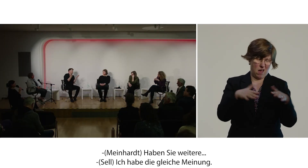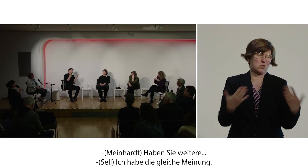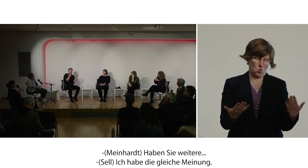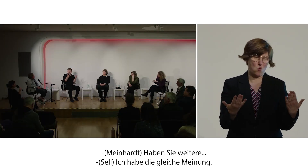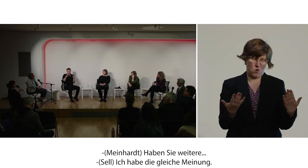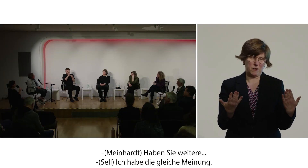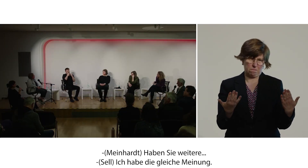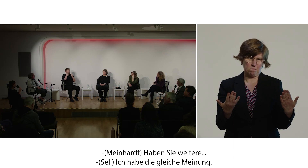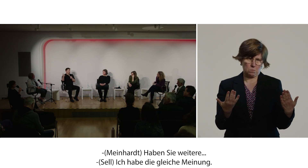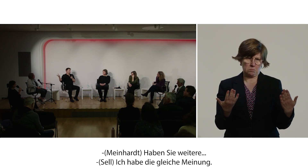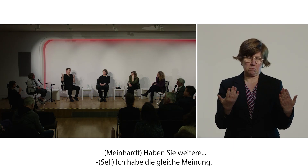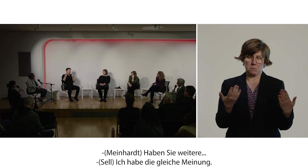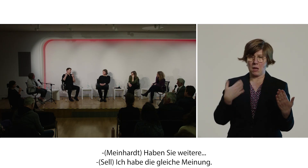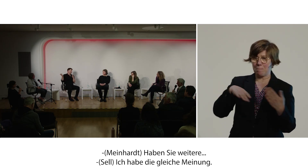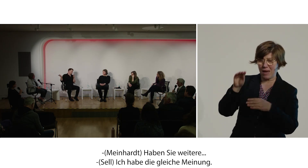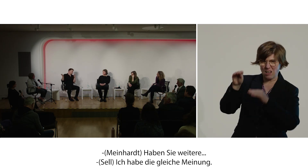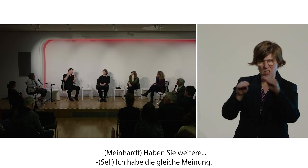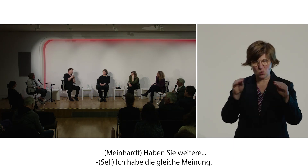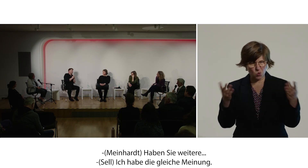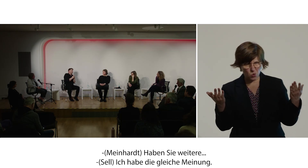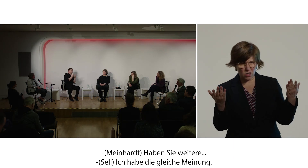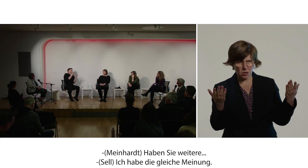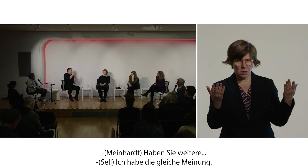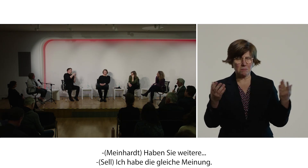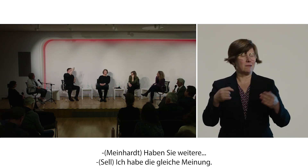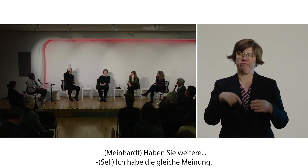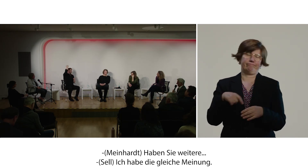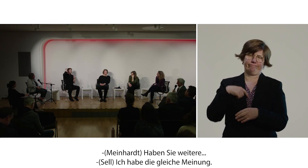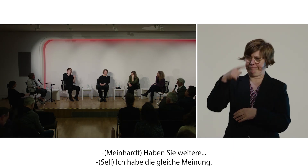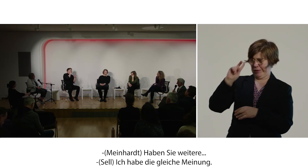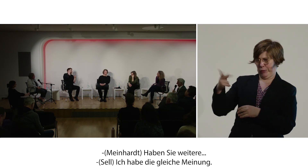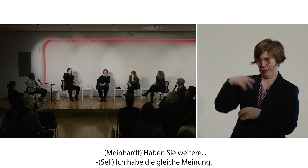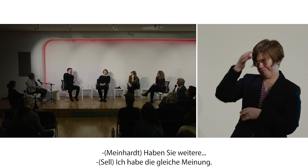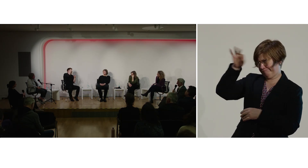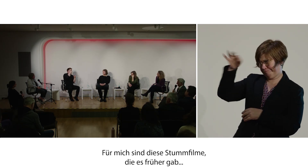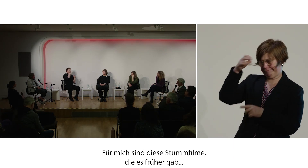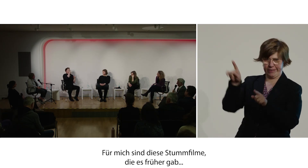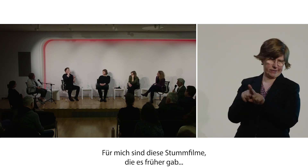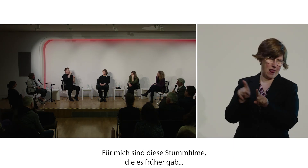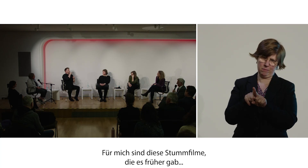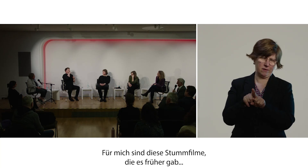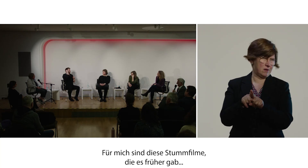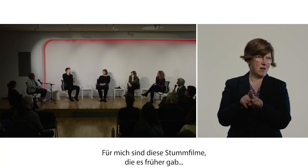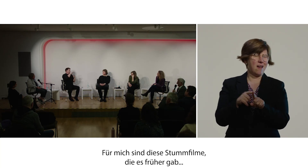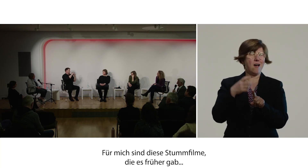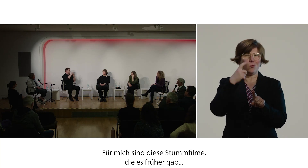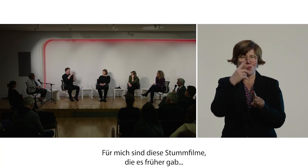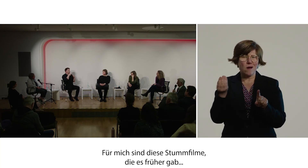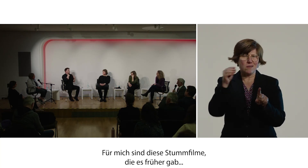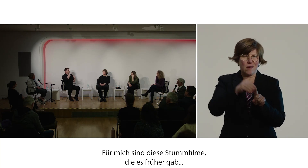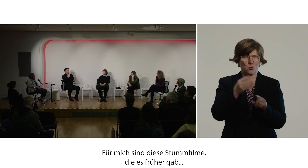Ja, haben Sie noch weitere Fragen? also ich habe die gleiche Meinung wie Sie jetzt. Ich will jetzt nur noch mal sagen,